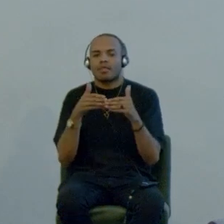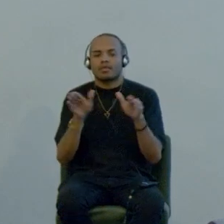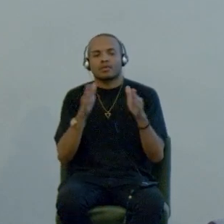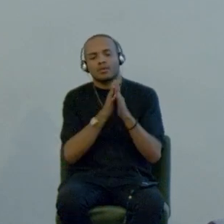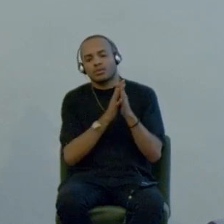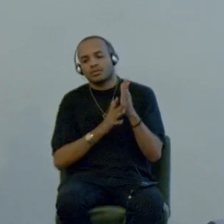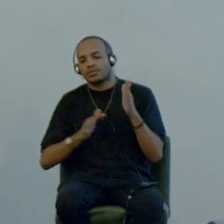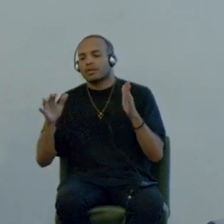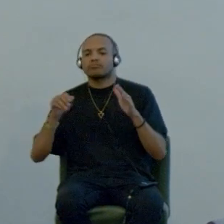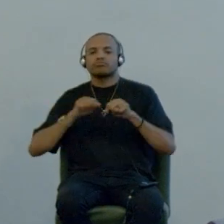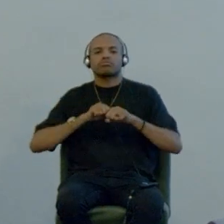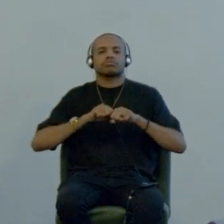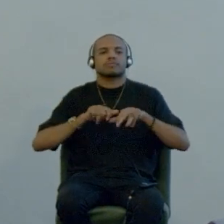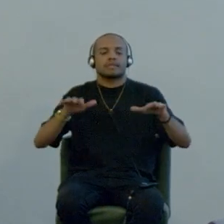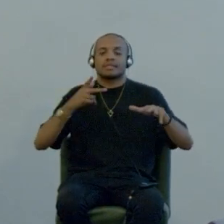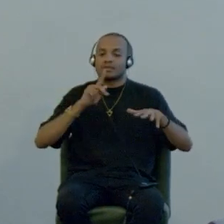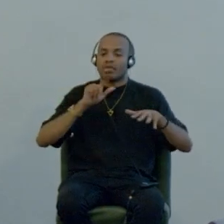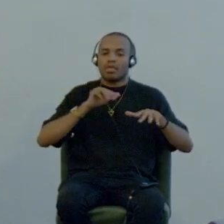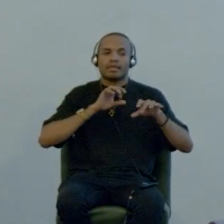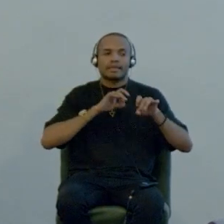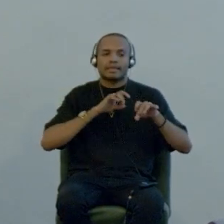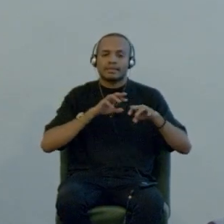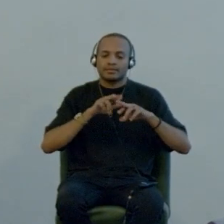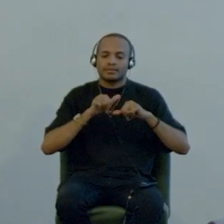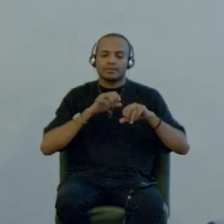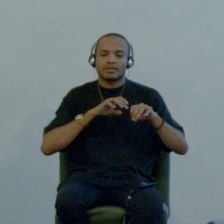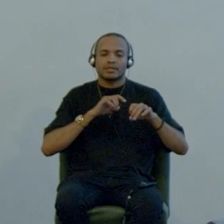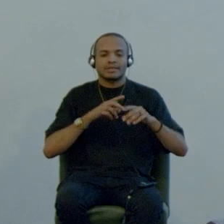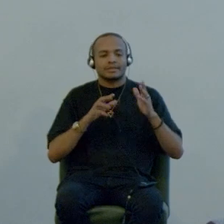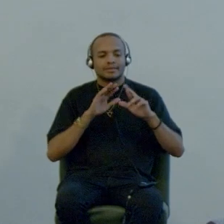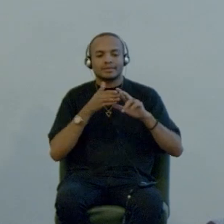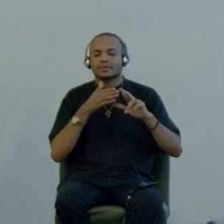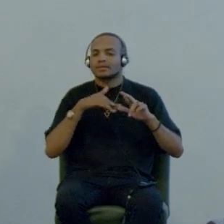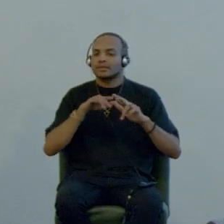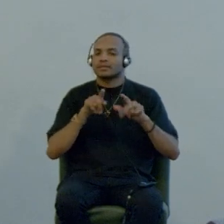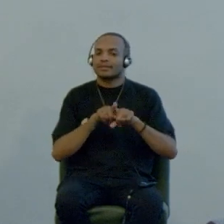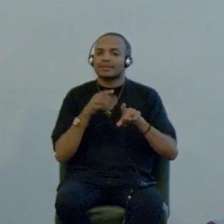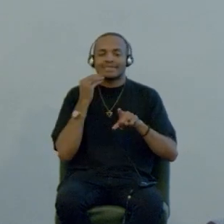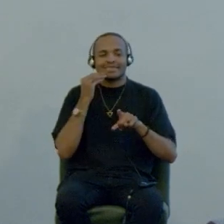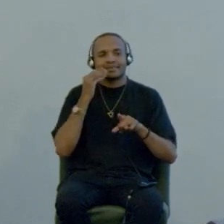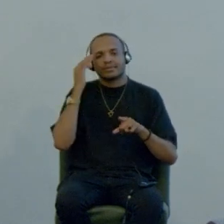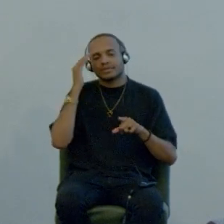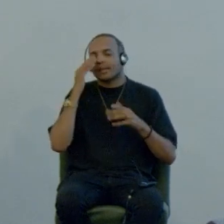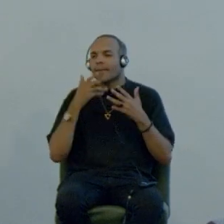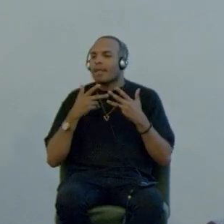de représentation que nous pouvons espérer mieux les comprendre. Et donc, parmi ces techniques de représentation, il y a